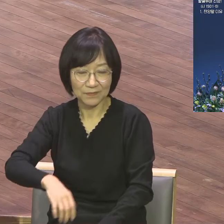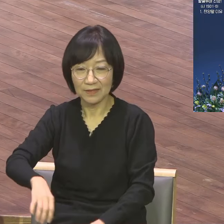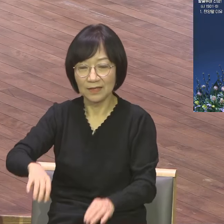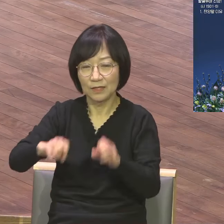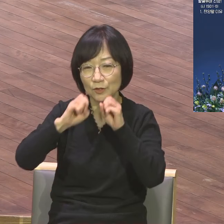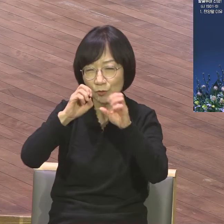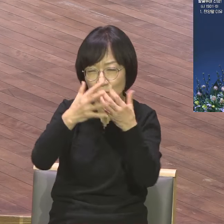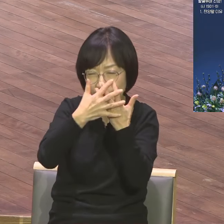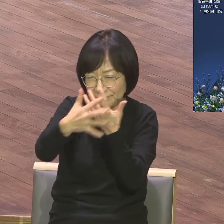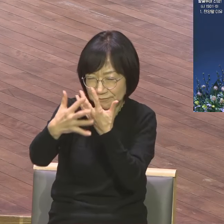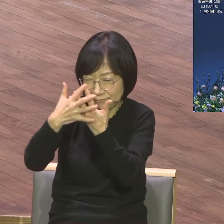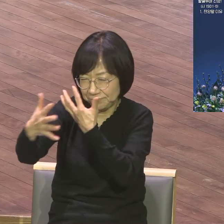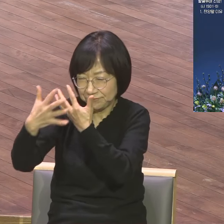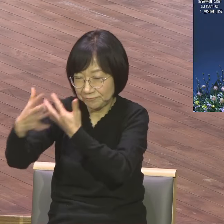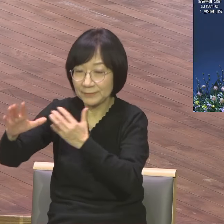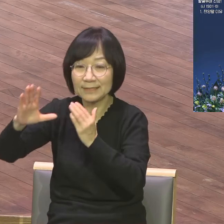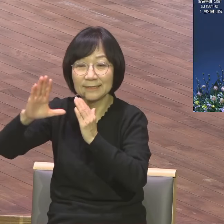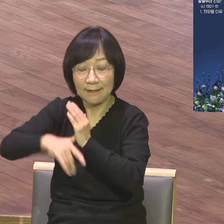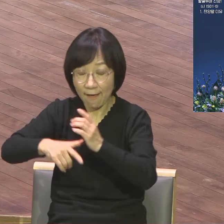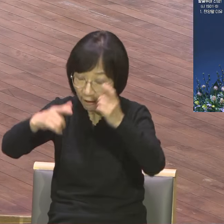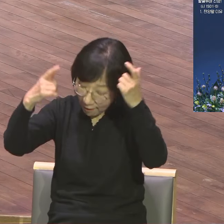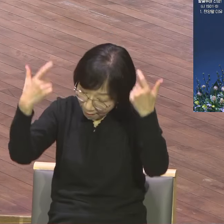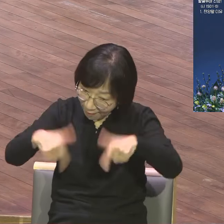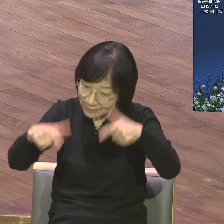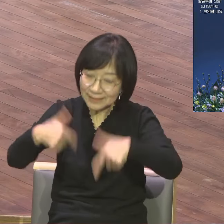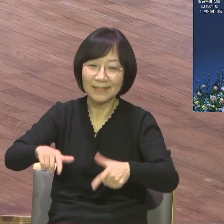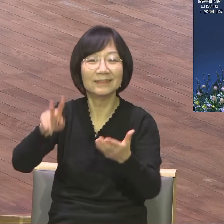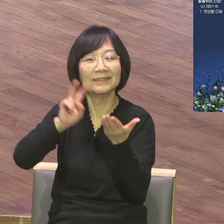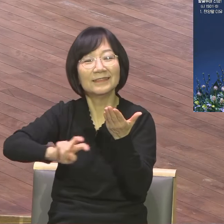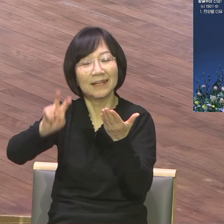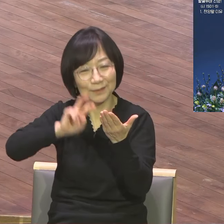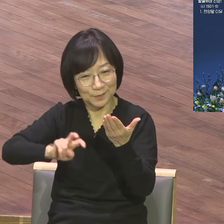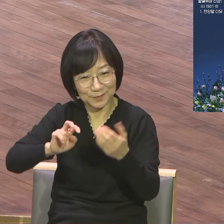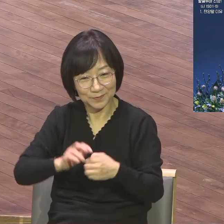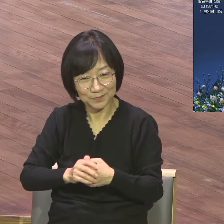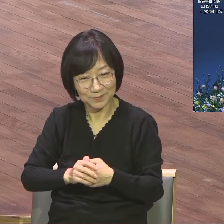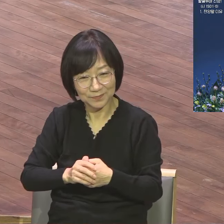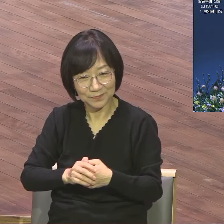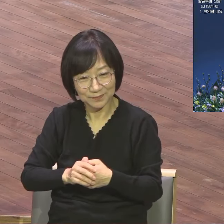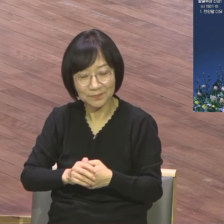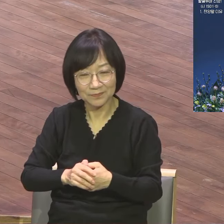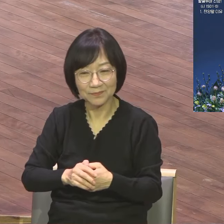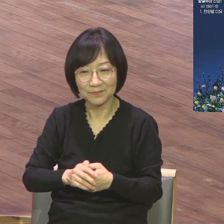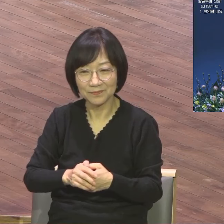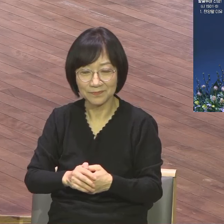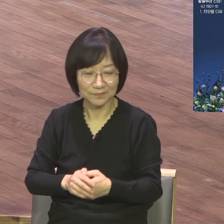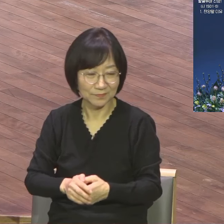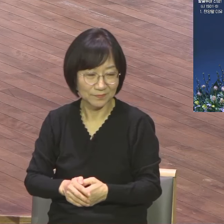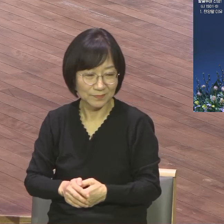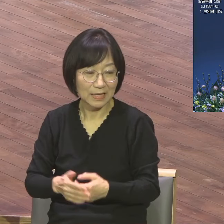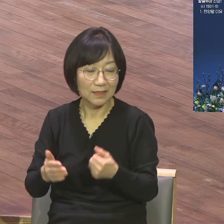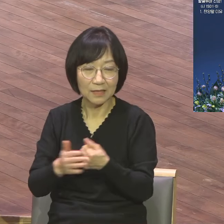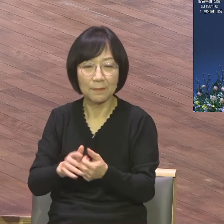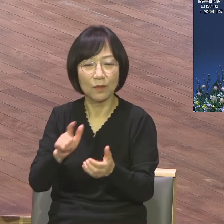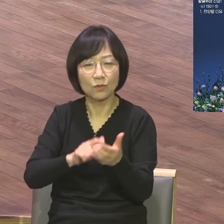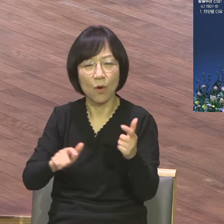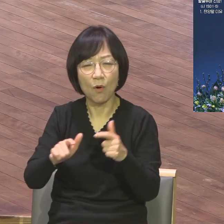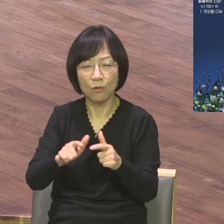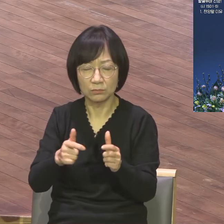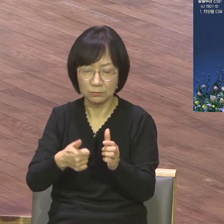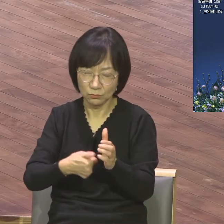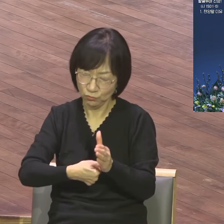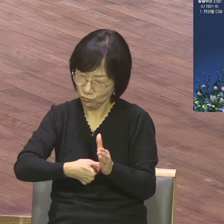또 방송 설교할 때마다 시그널 찬송으로 쫙 이래갖고 더 유명해졌어요. 이 40장 찬송이.